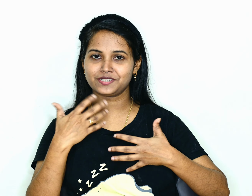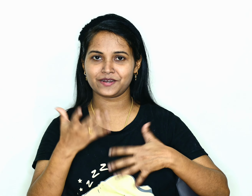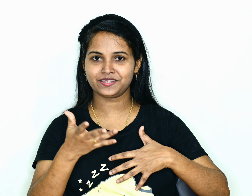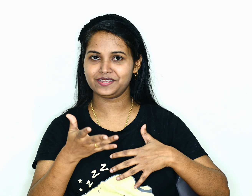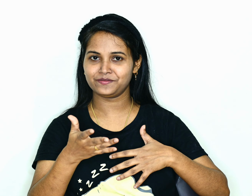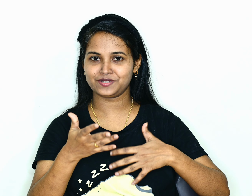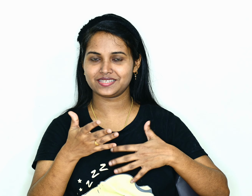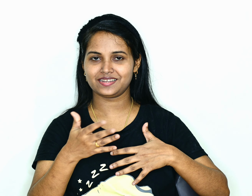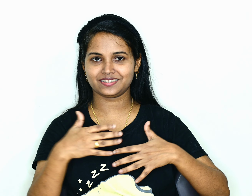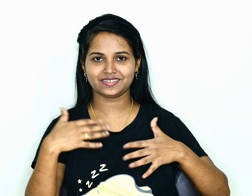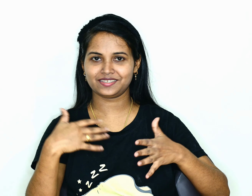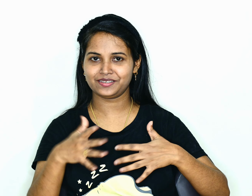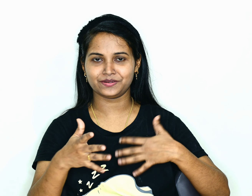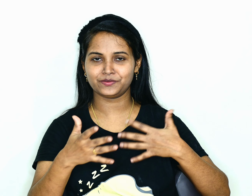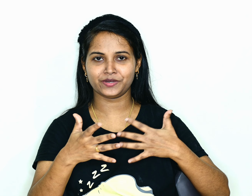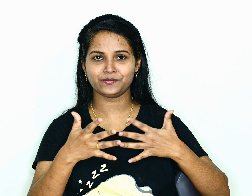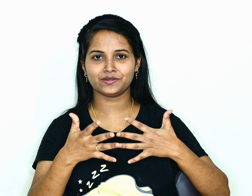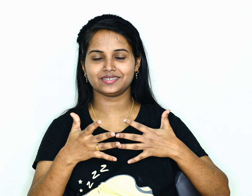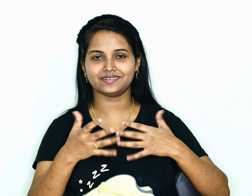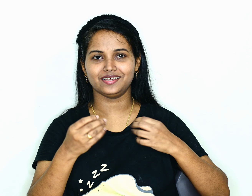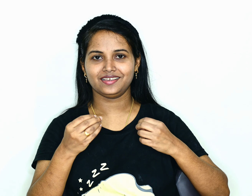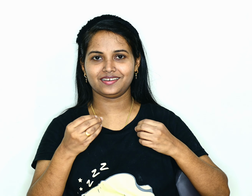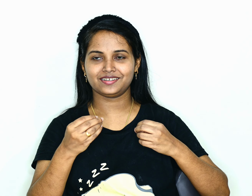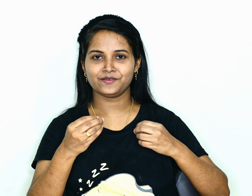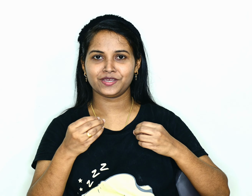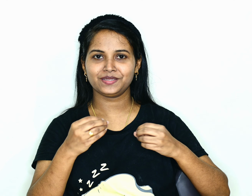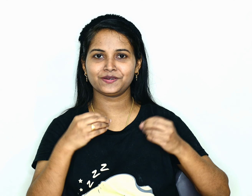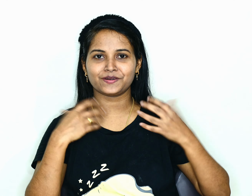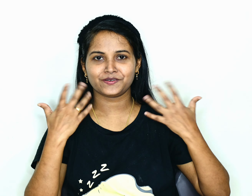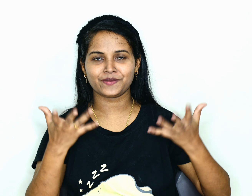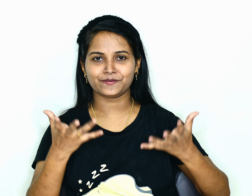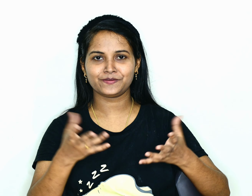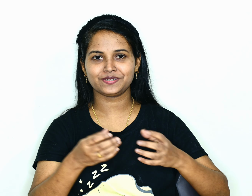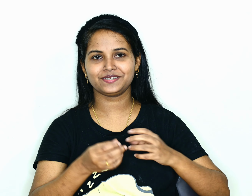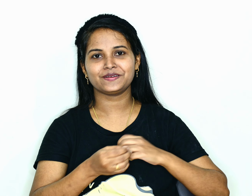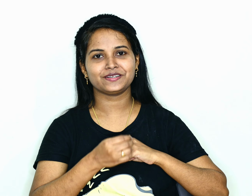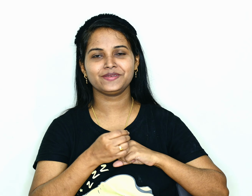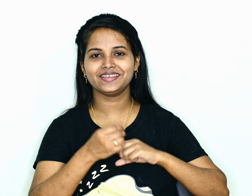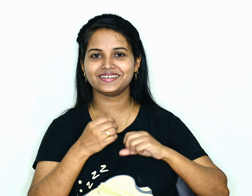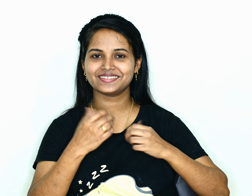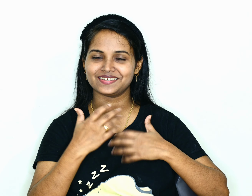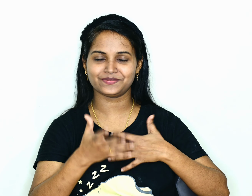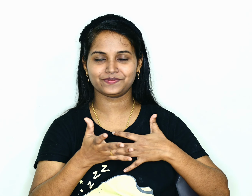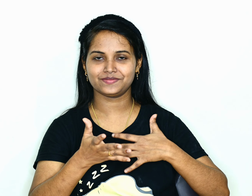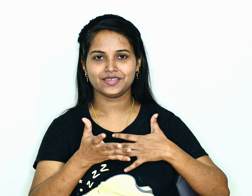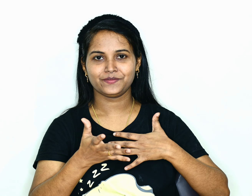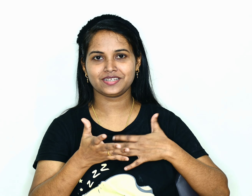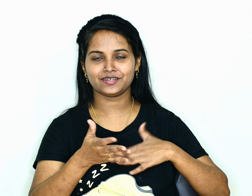चार दिन मुझे ऐसा लगता था कि मोमेंट बहुत कम है, तो डॉक्टर को बार बार बोलती थी। डॉक्टर भी परेशान